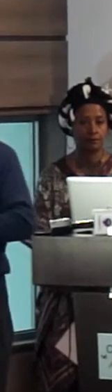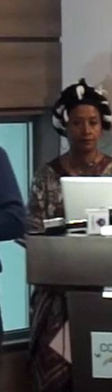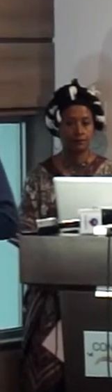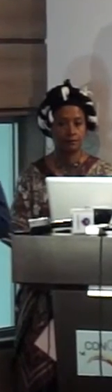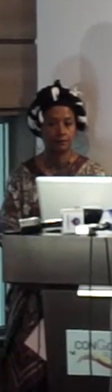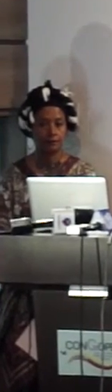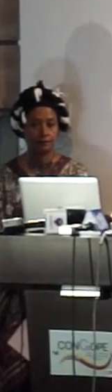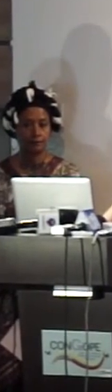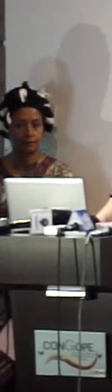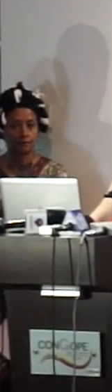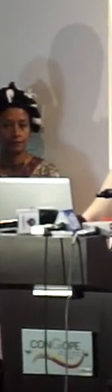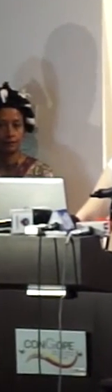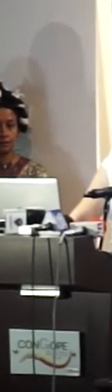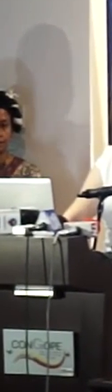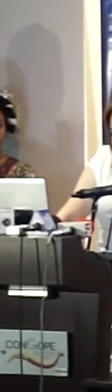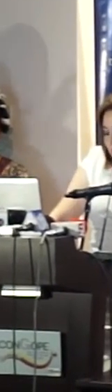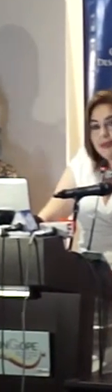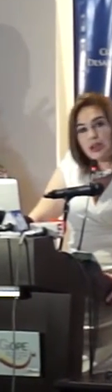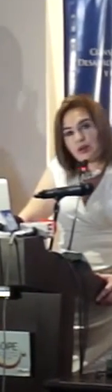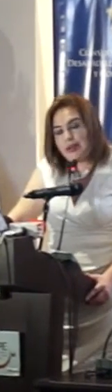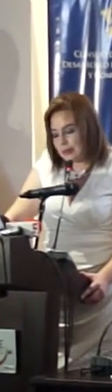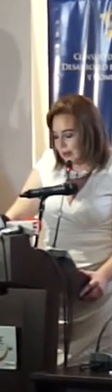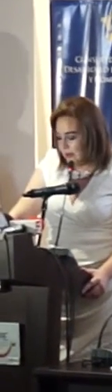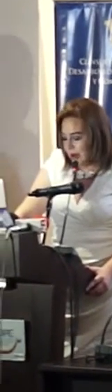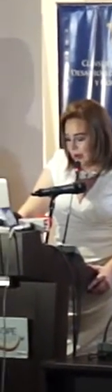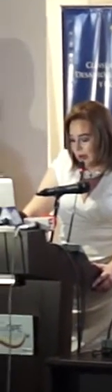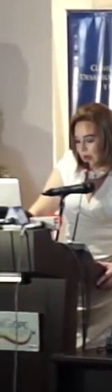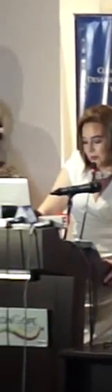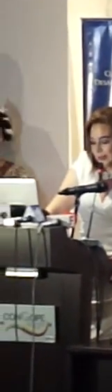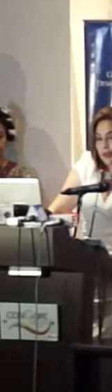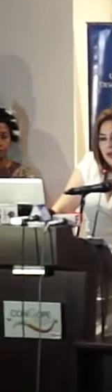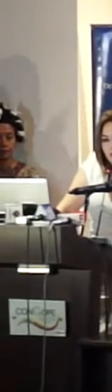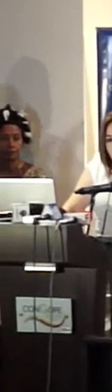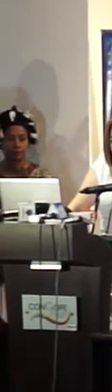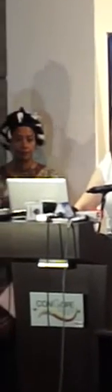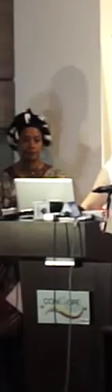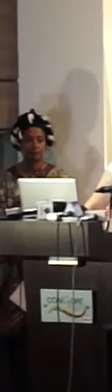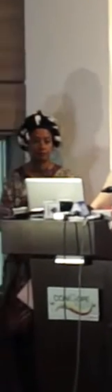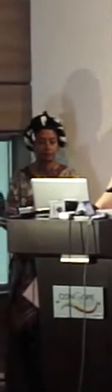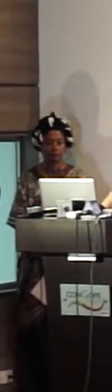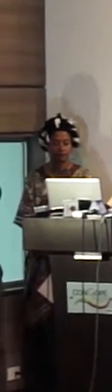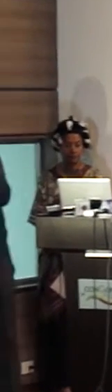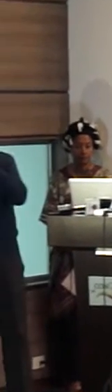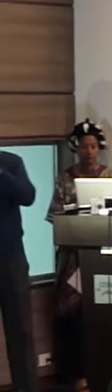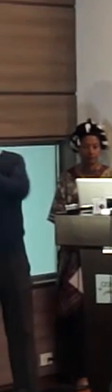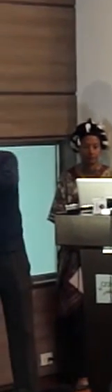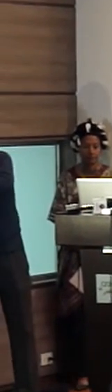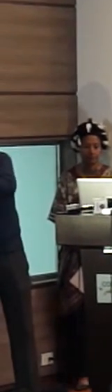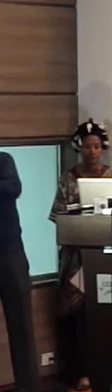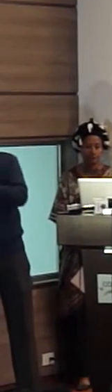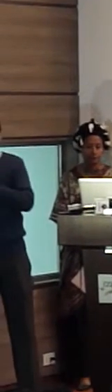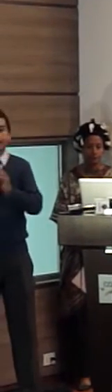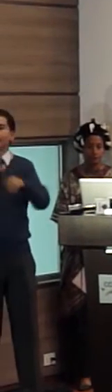Fueron tres horas diarias cinco días a la semana en los meses de enero marzo y marzo total